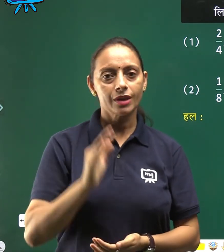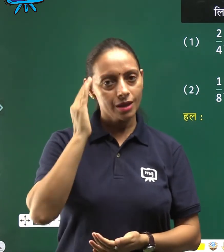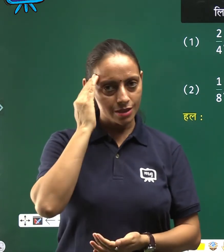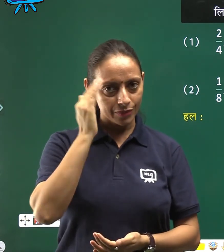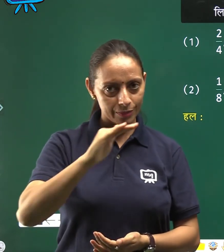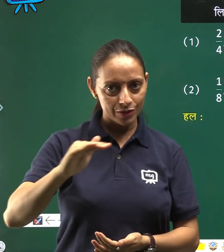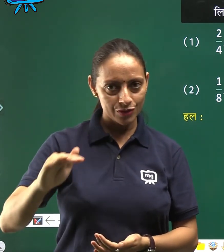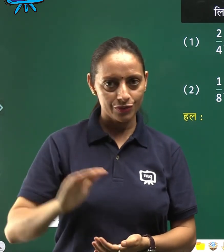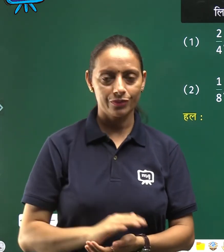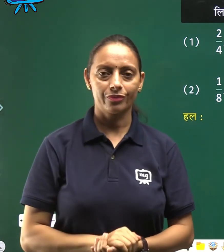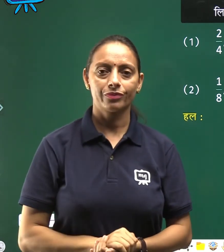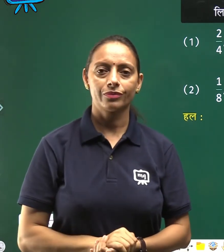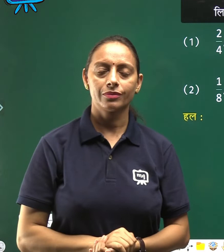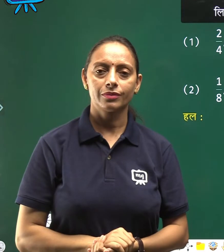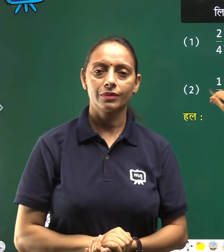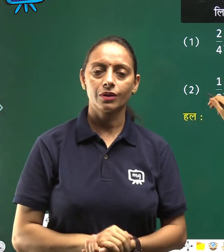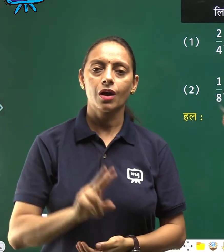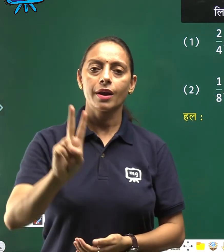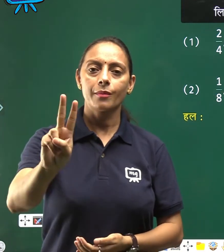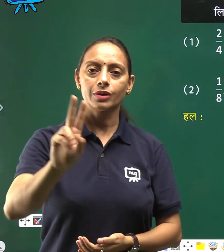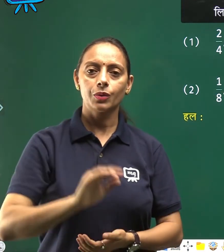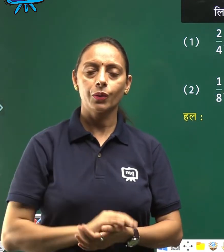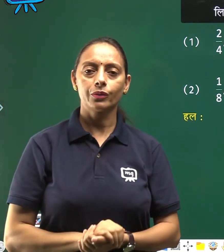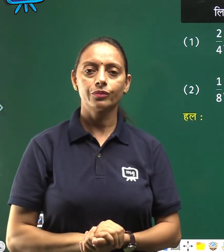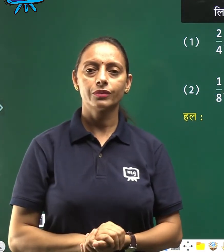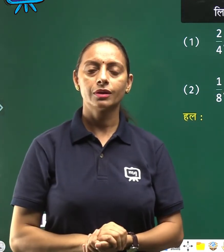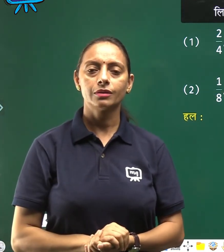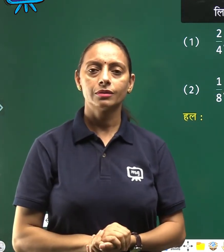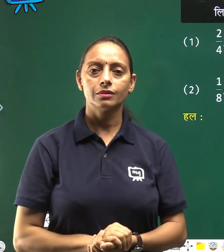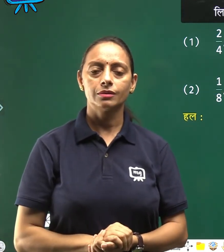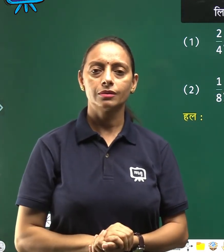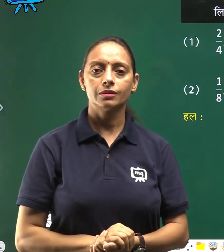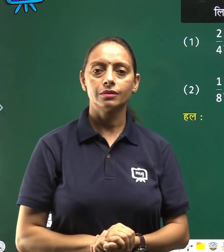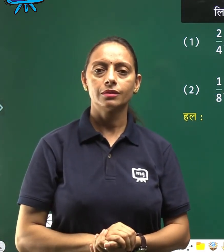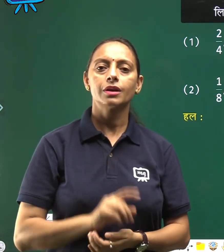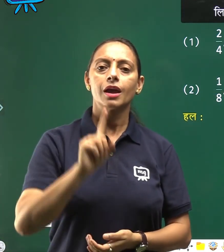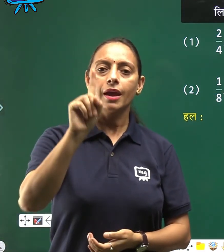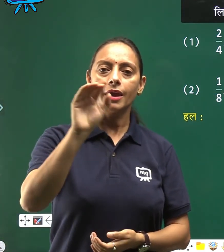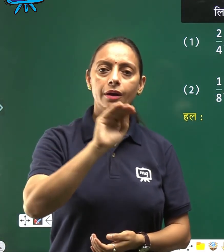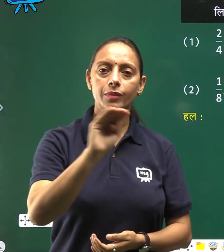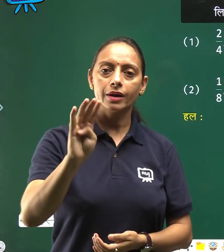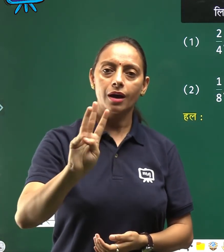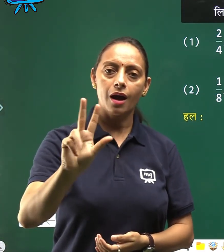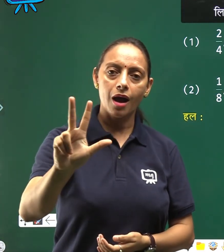समझ में आया बच्चों? नंबर दो, एक बटा आठ,